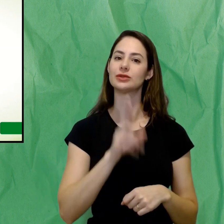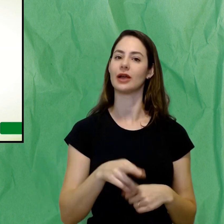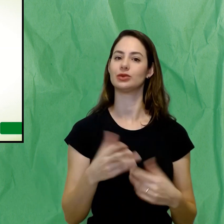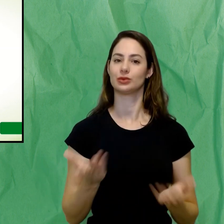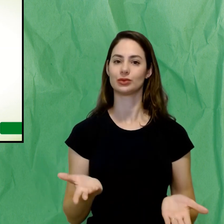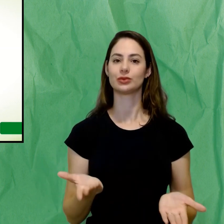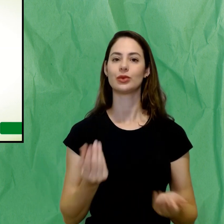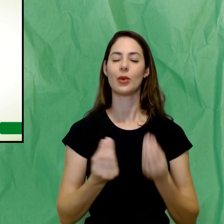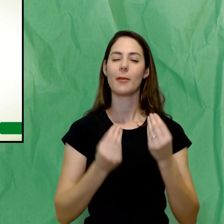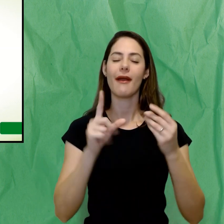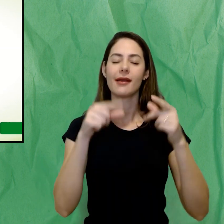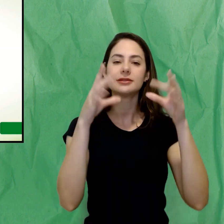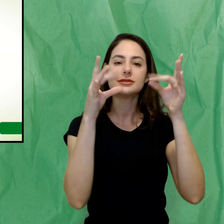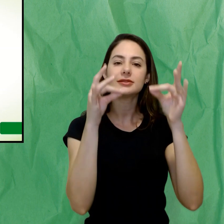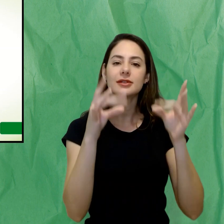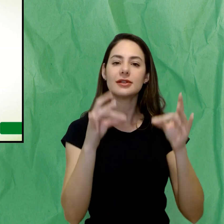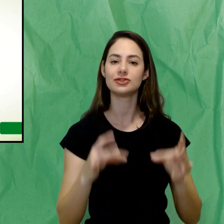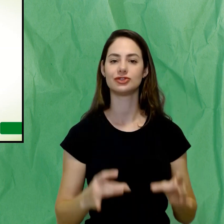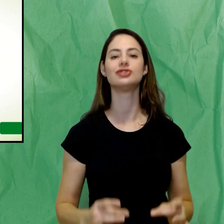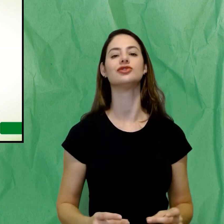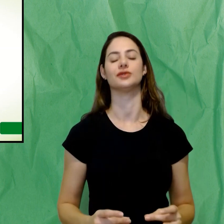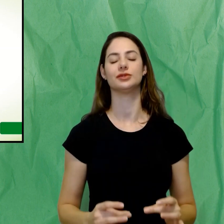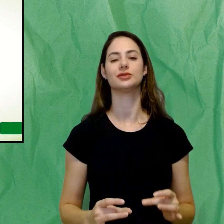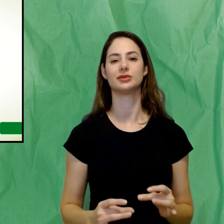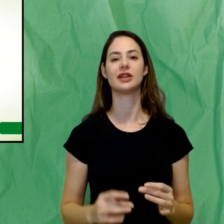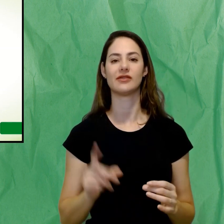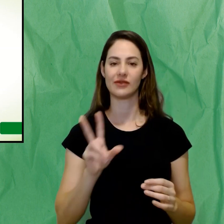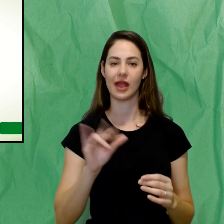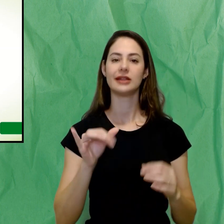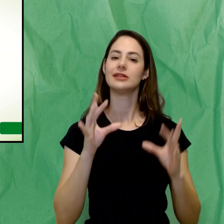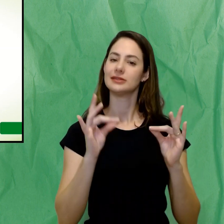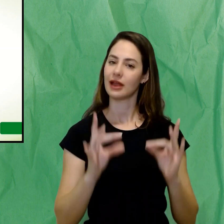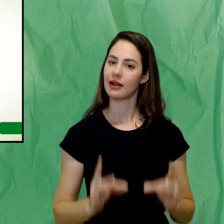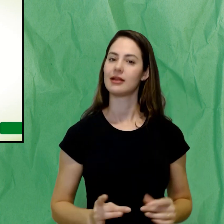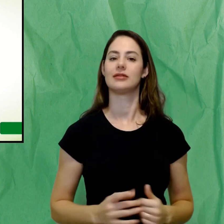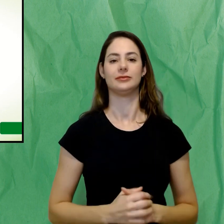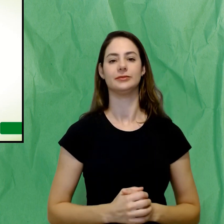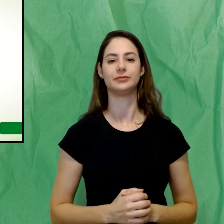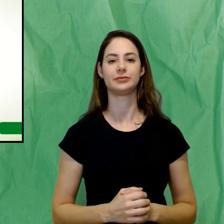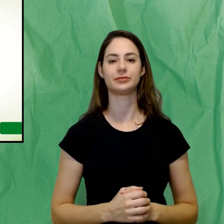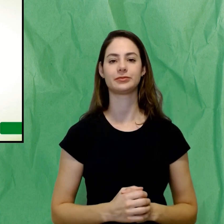resultados. Então, é descritivo, né? Essa é uma parte bem descritiva do relatório.